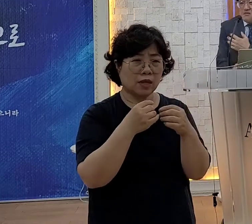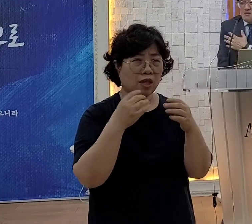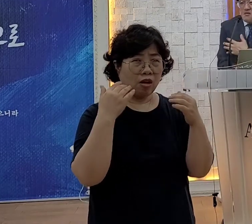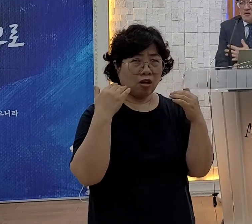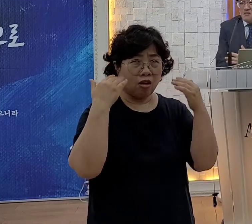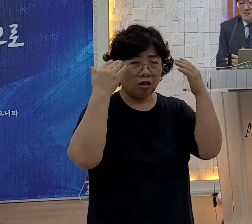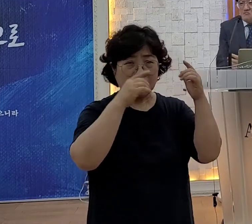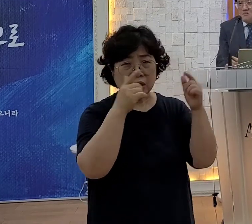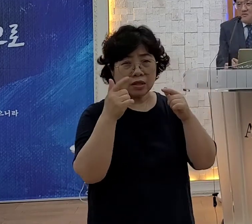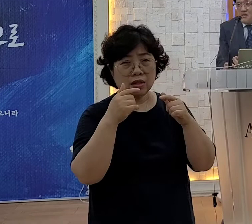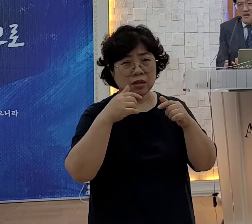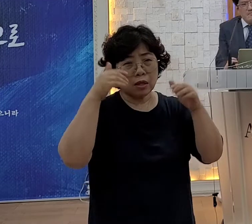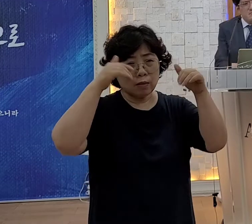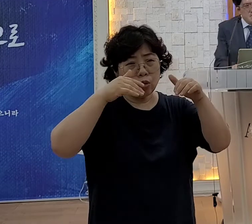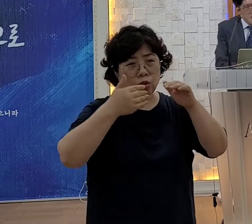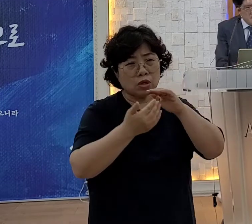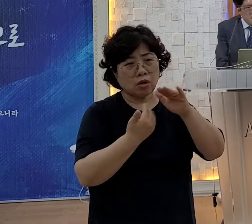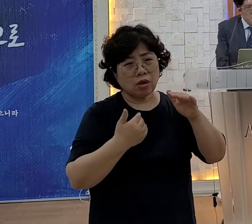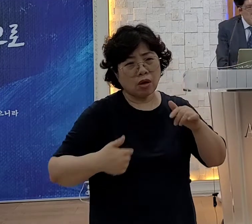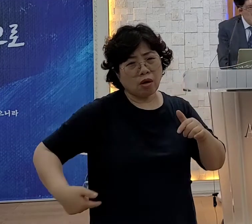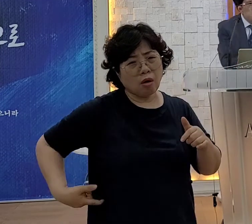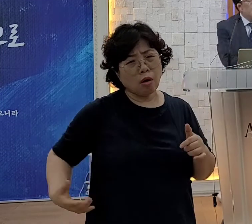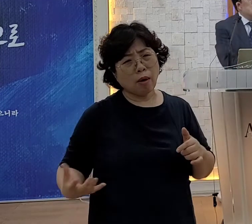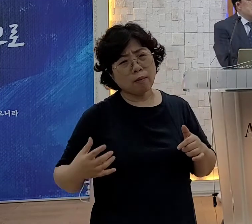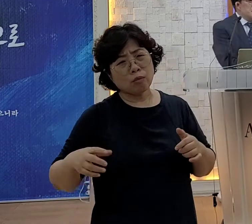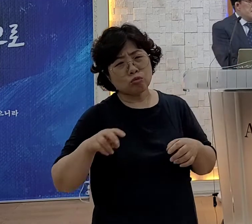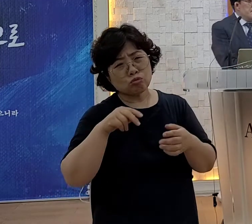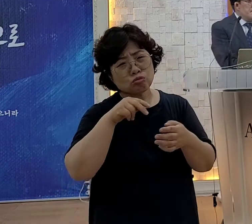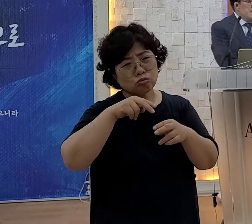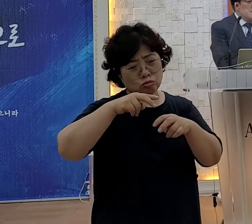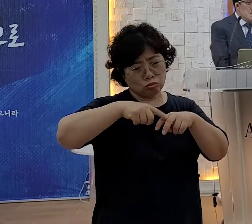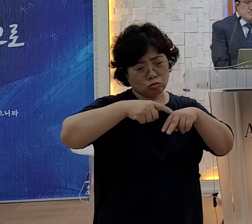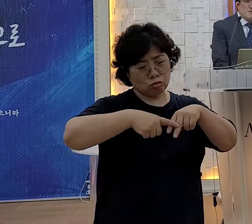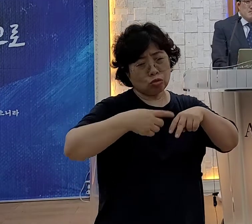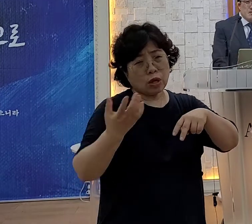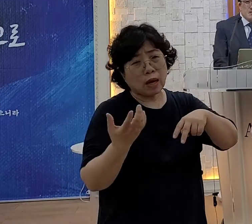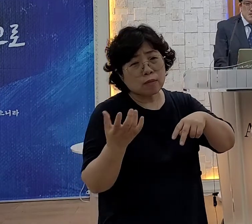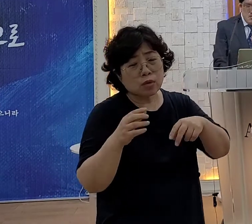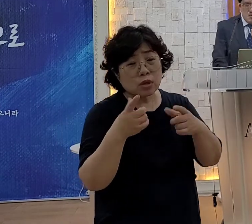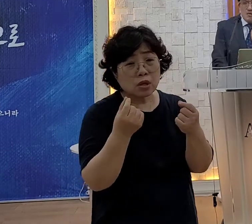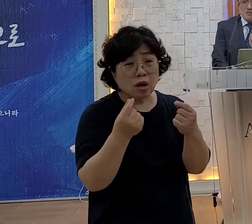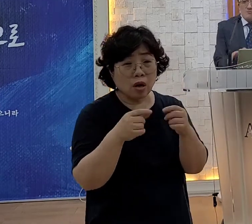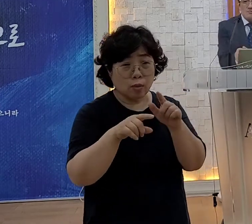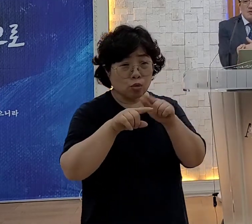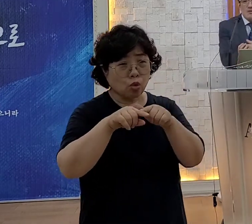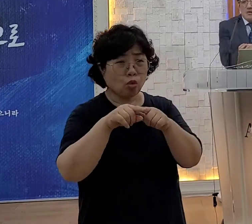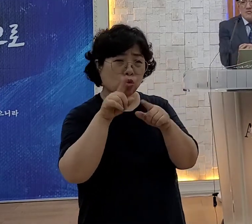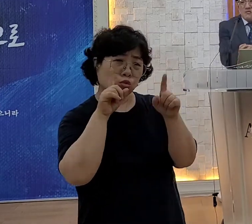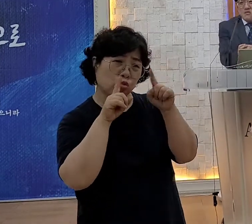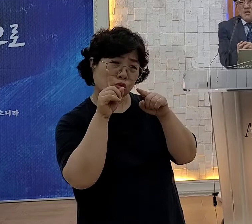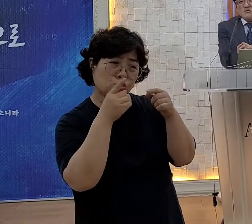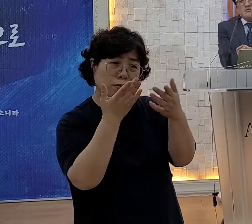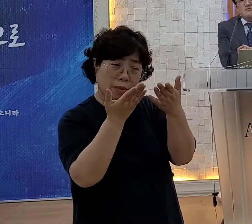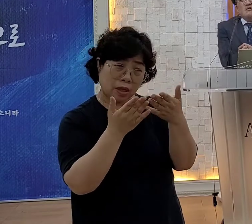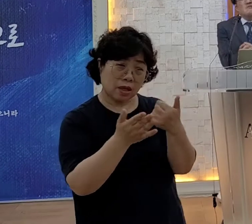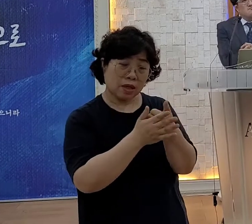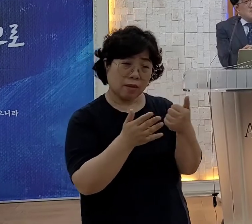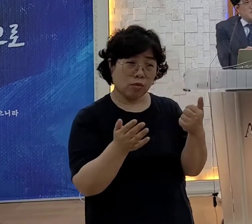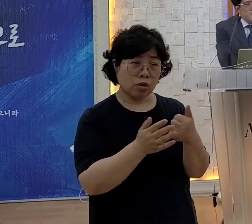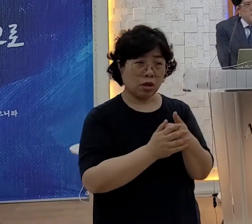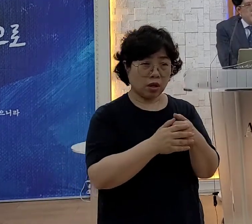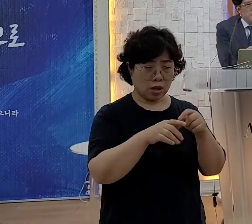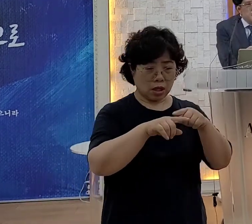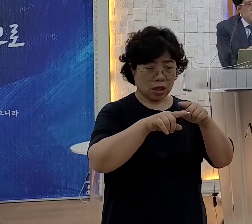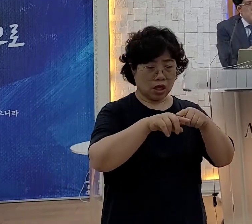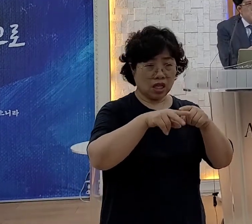때쯤 되면 허리나 무릎이나 이렇게 아프시잖아요. 그럴 때가 있습니다. 우리 집사님이 이 손가락을 다치셨는데 신경이